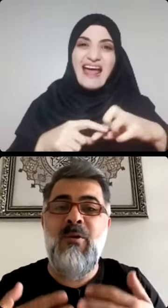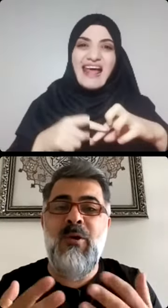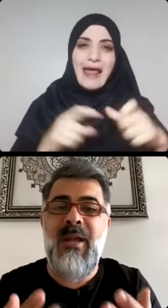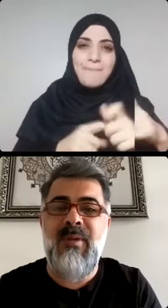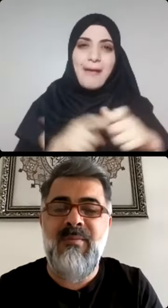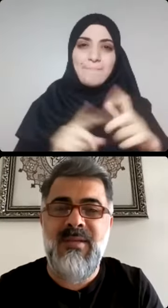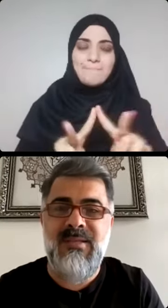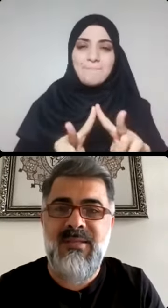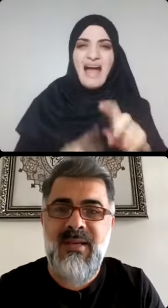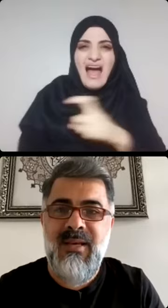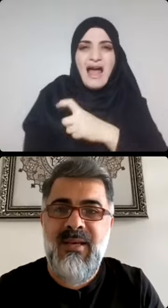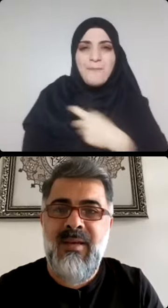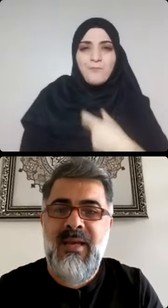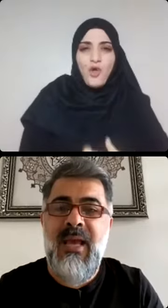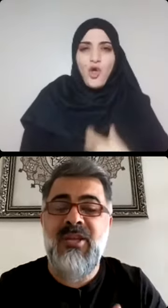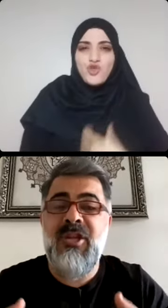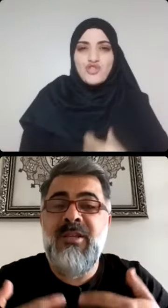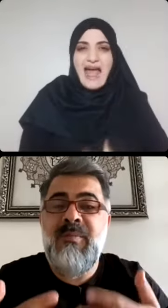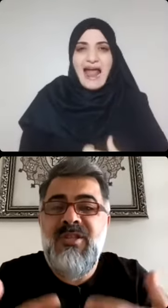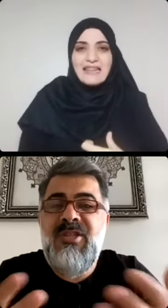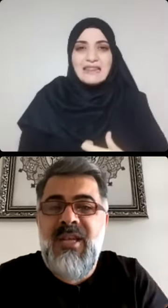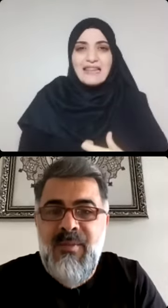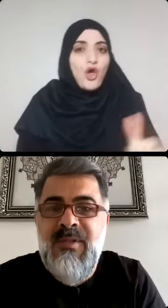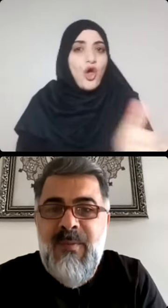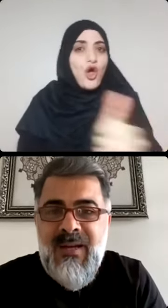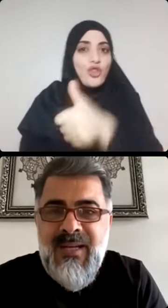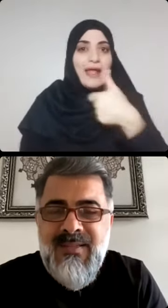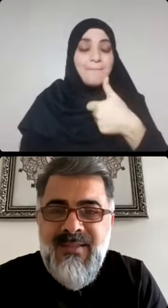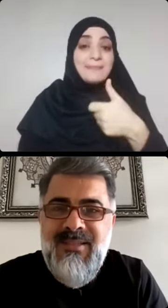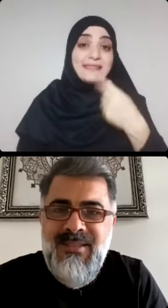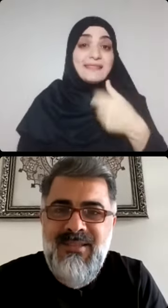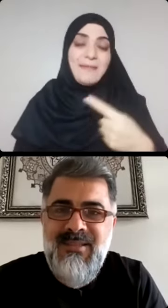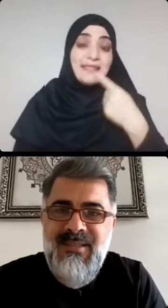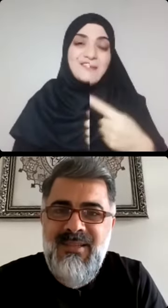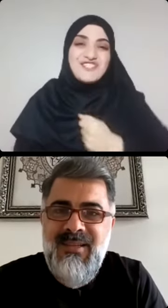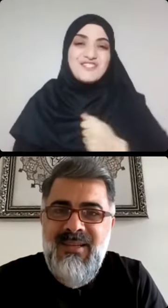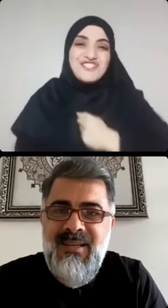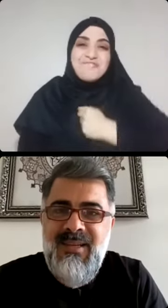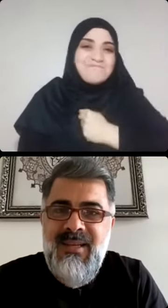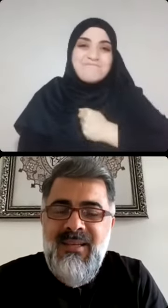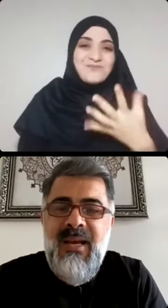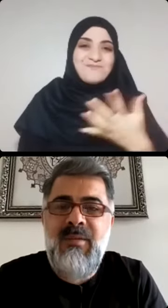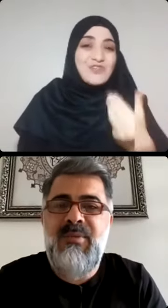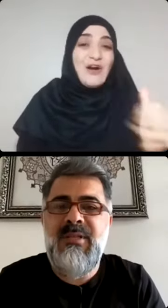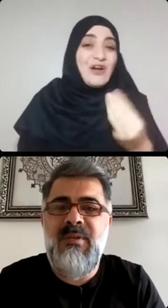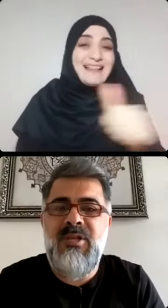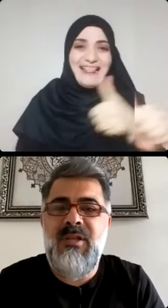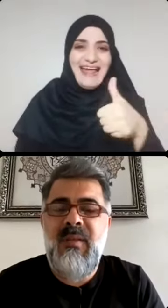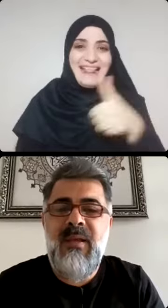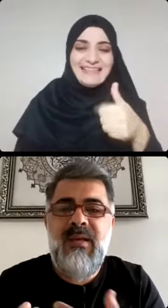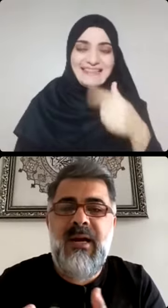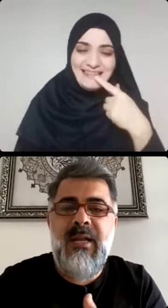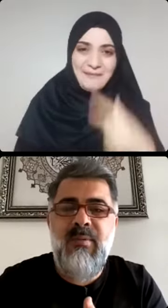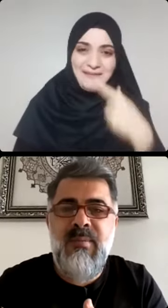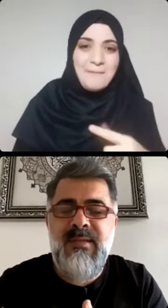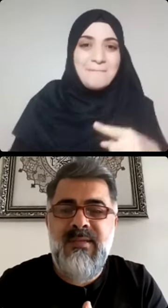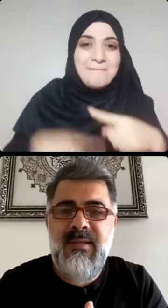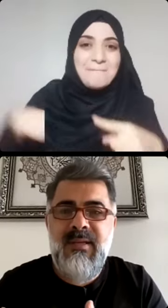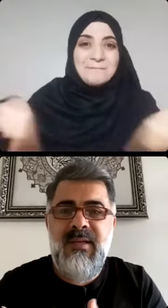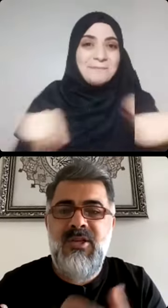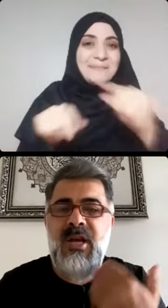en önemlimiz, canımız, ciğerimiz manasındadır. Yani bizim için